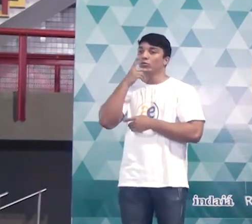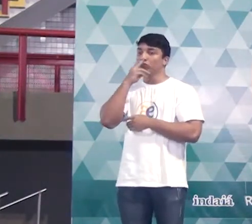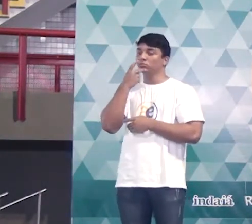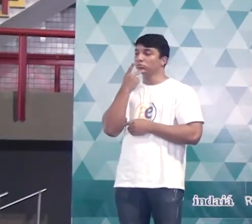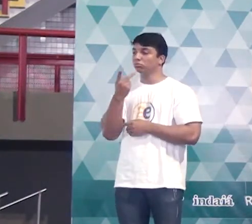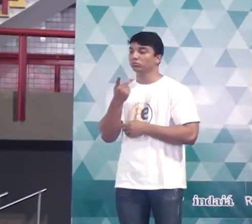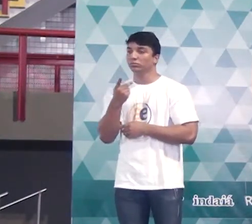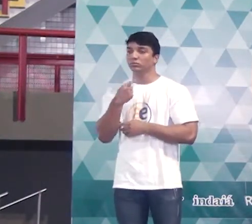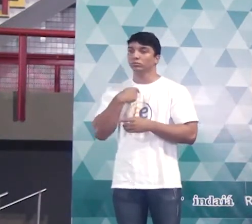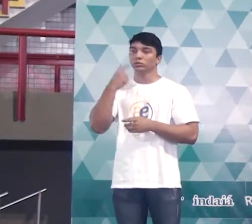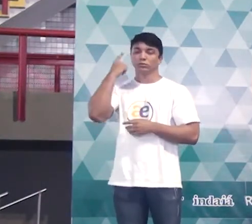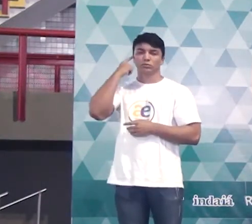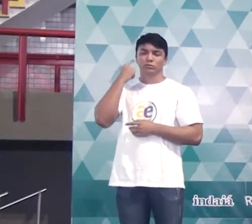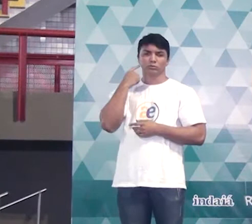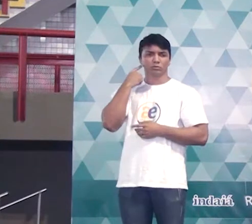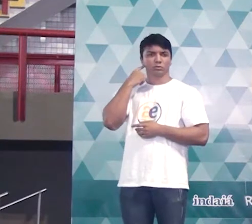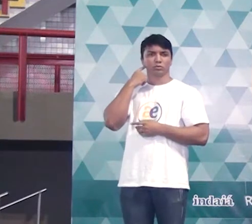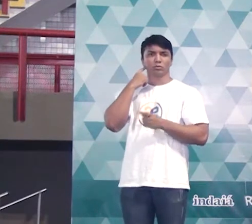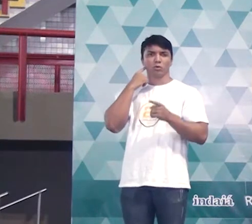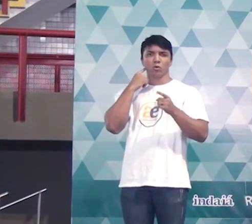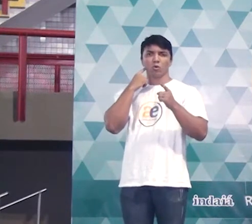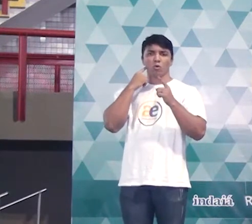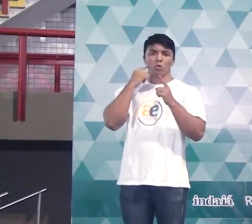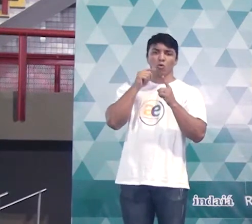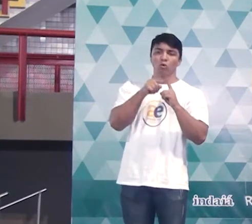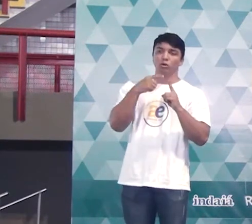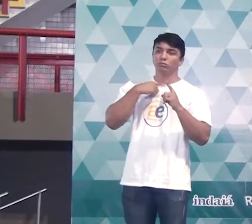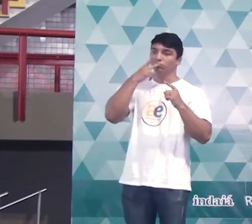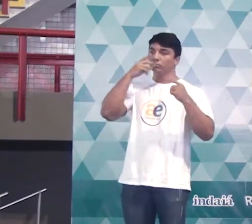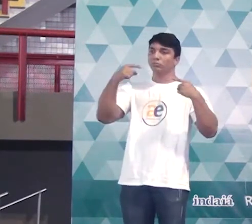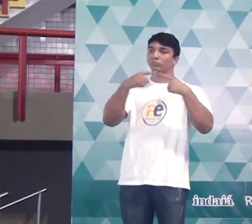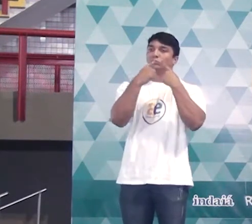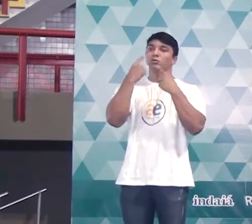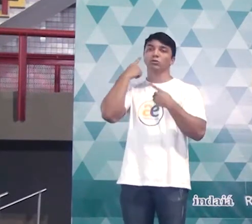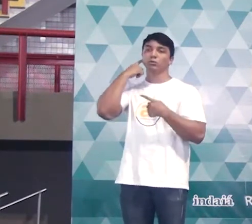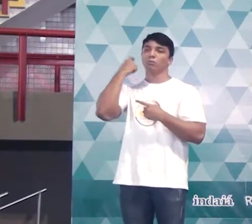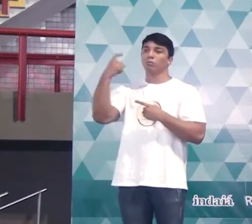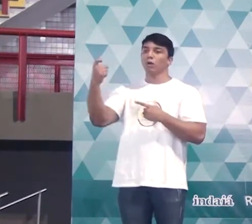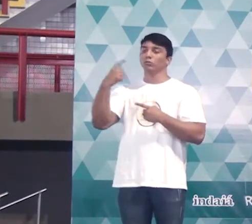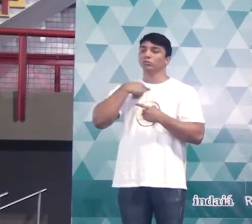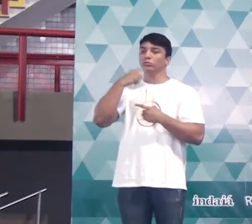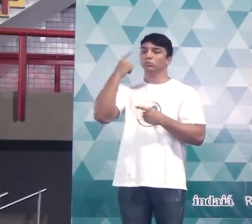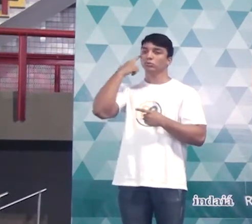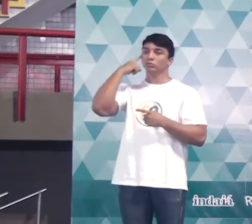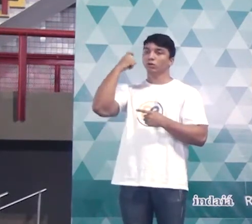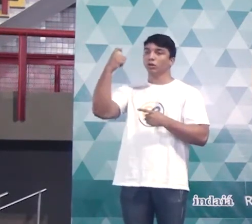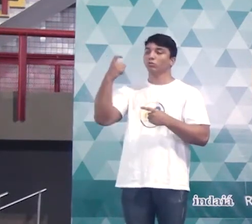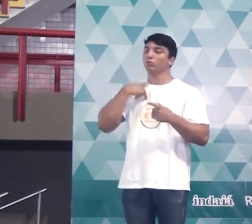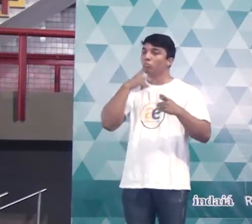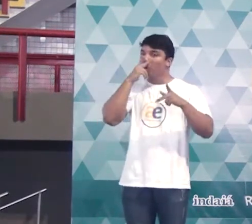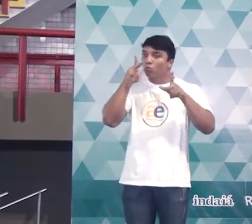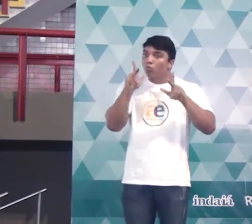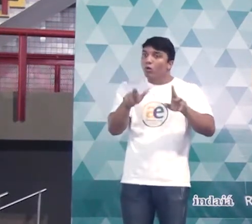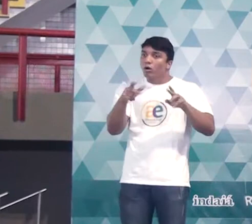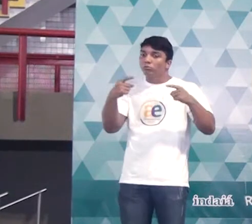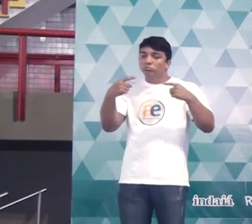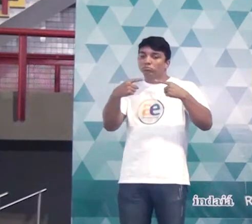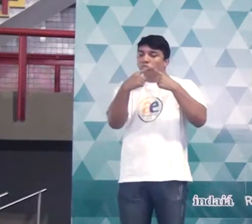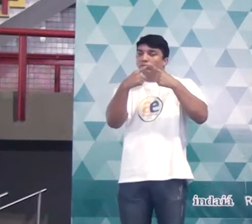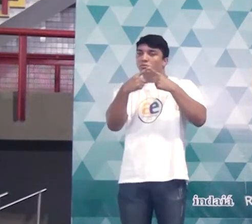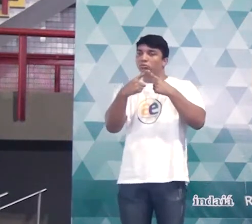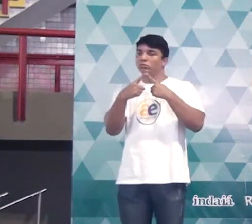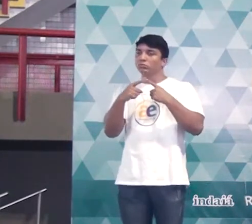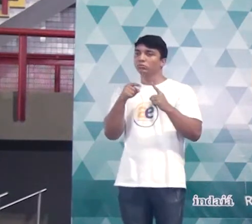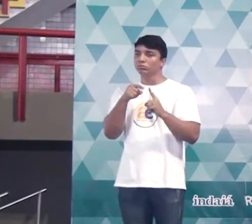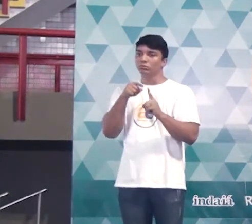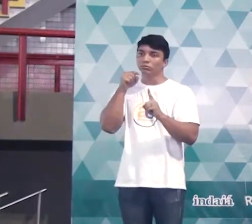E o homem das cavernas olhou, não sabia o que estava acontecendo, porque homem é limitado. E a mulher das cavernas de